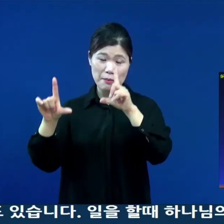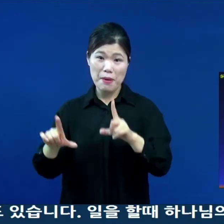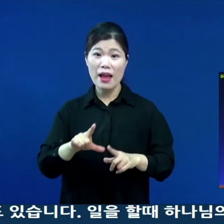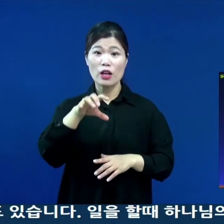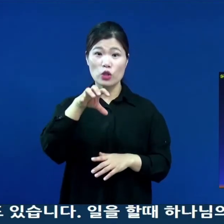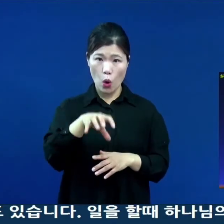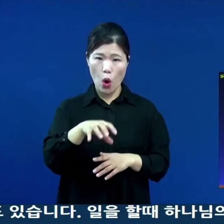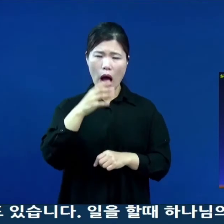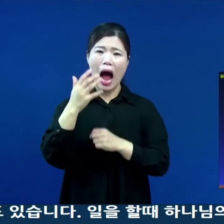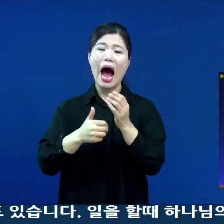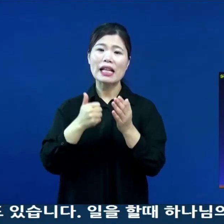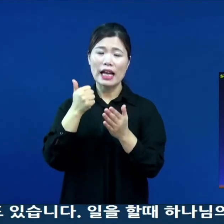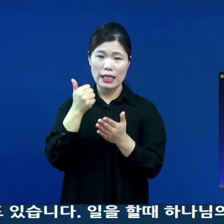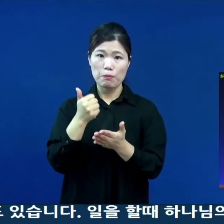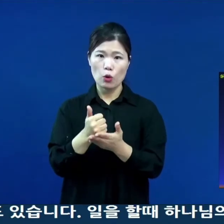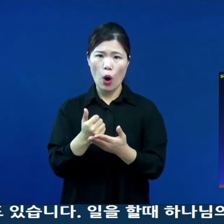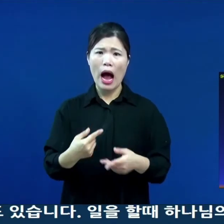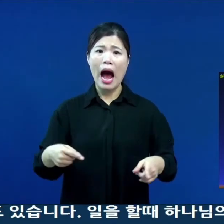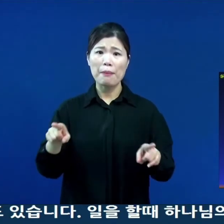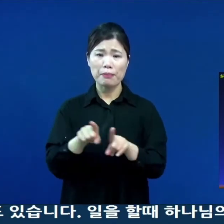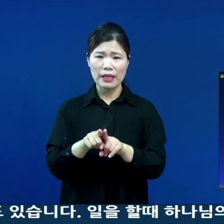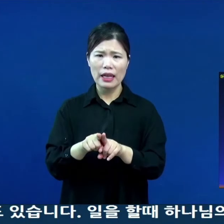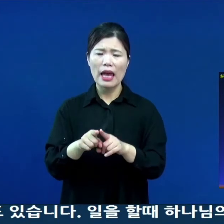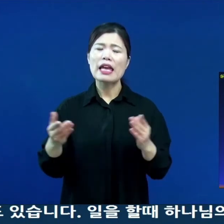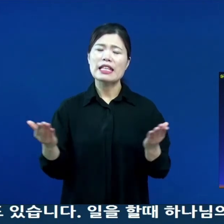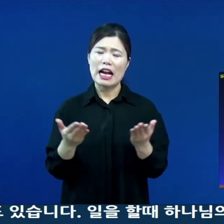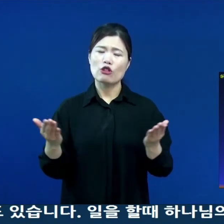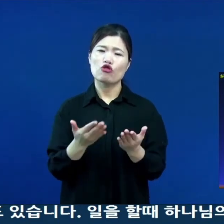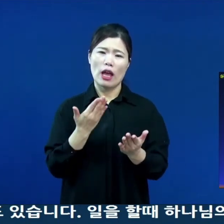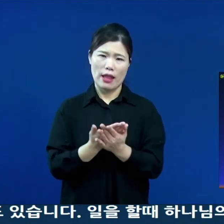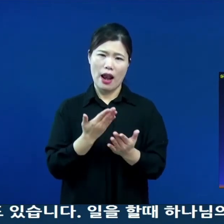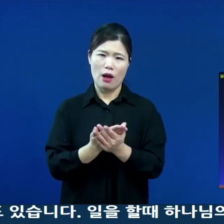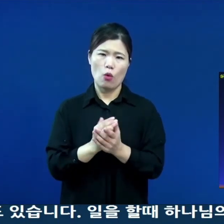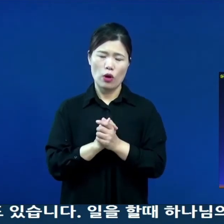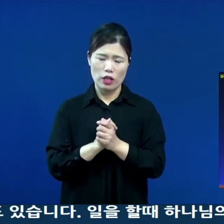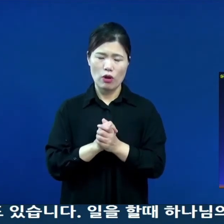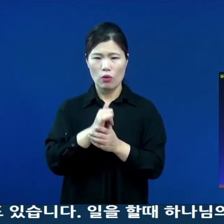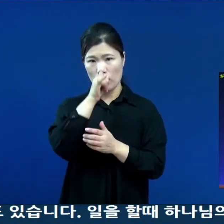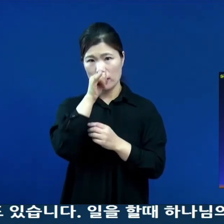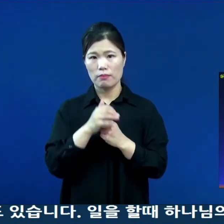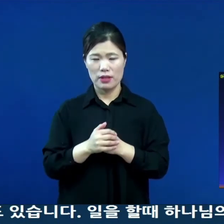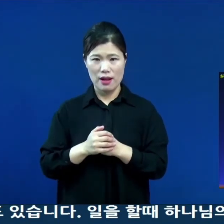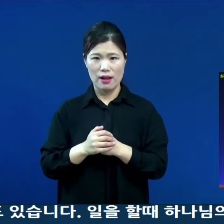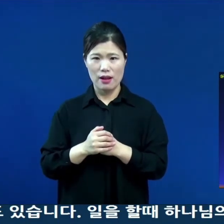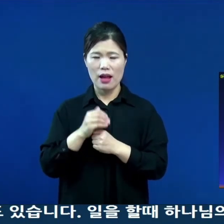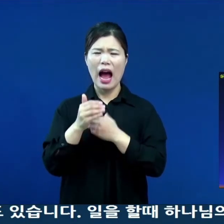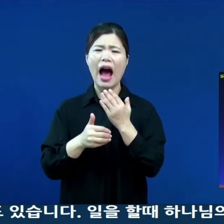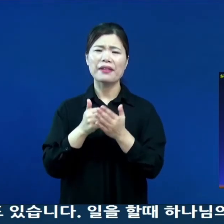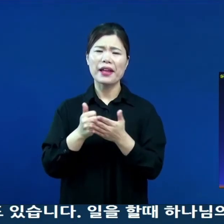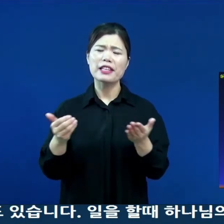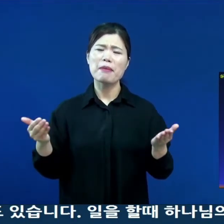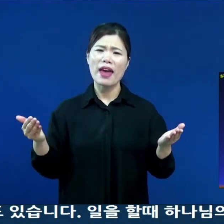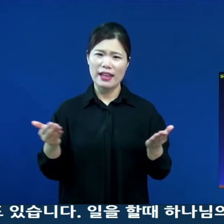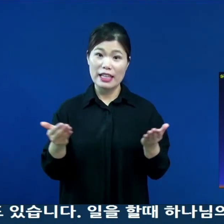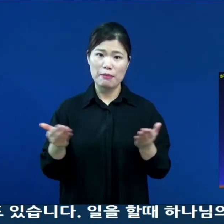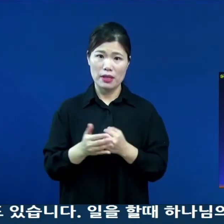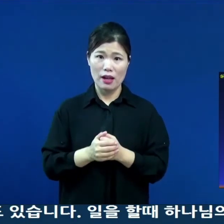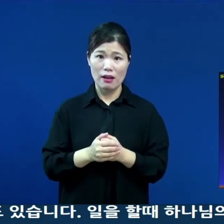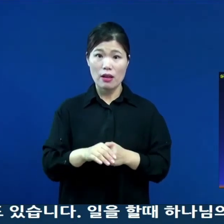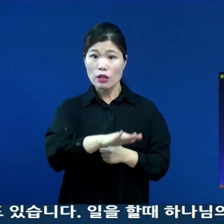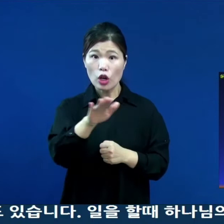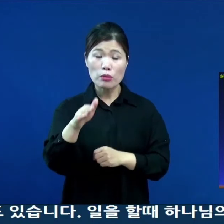함께 그 삶의 자리에서 일할 수 있기를 기도합니다. 하나님의 일을 하는 거예요. 여러분, 설교를